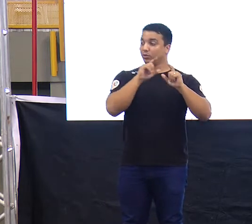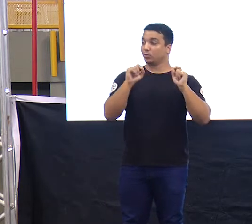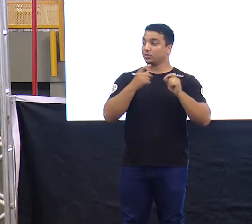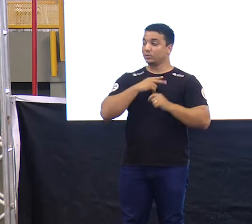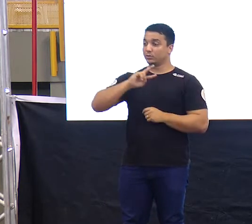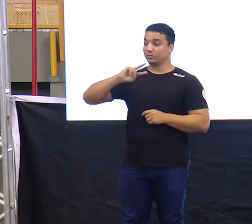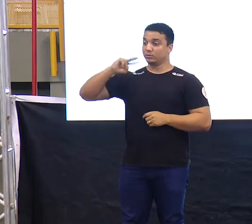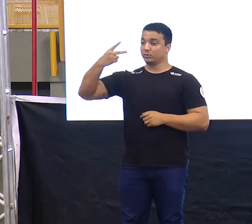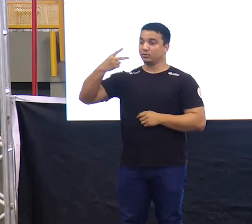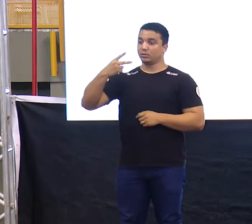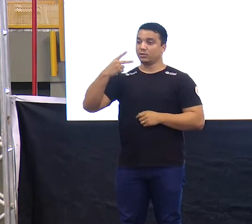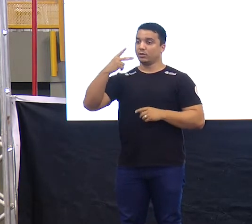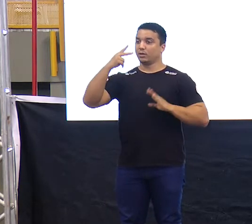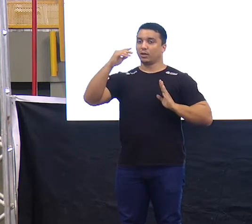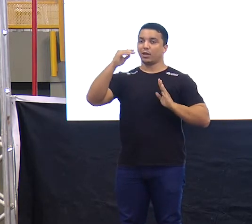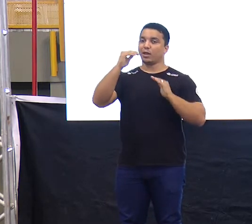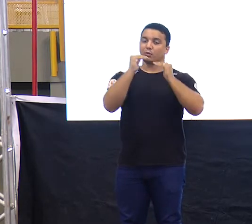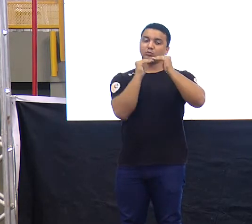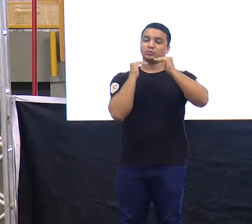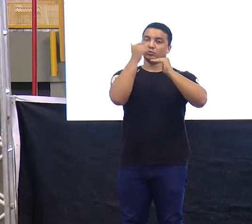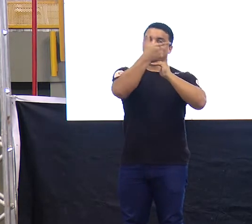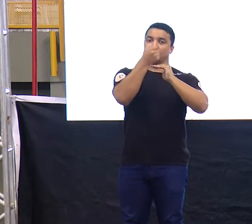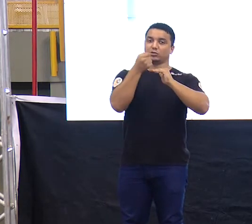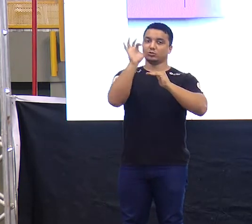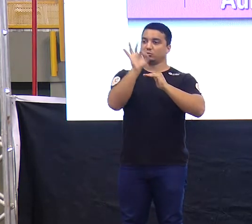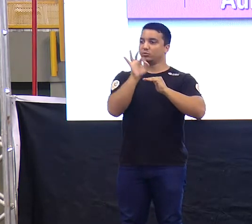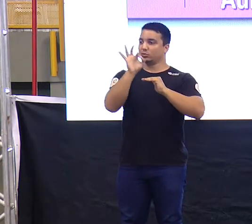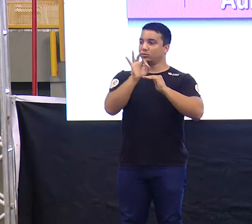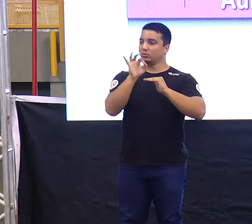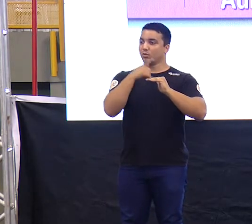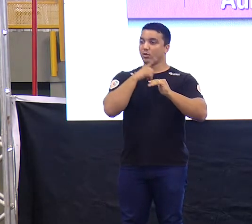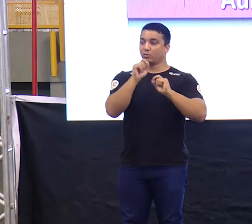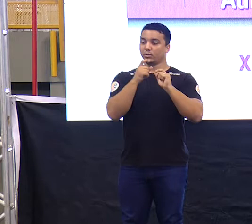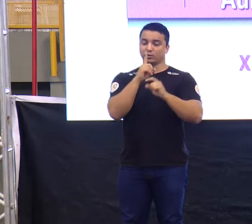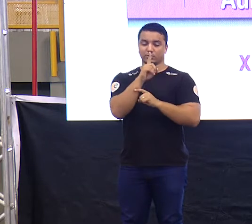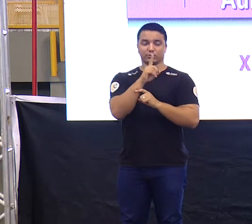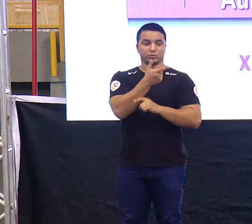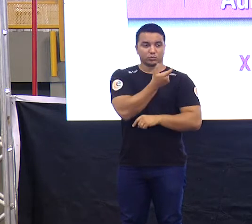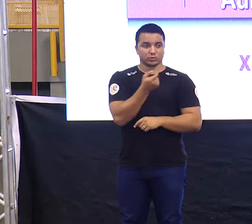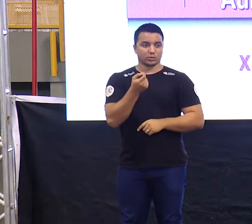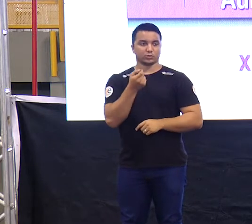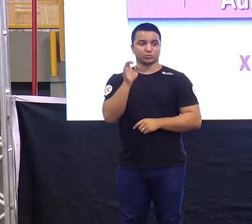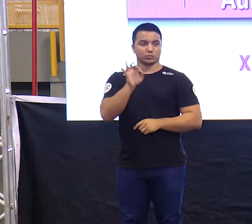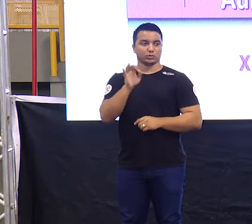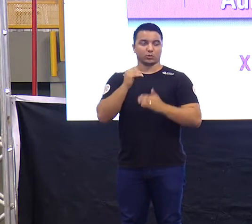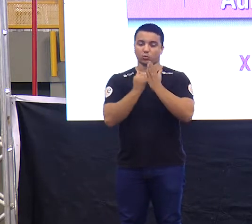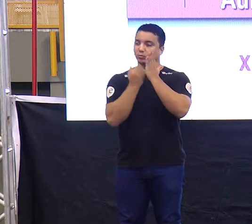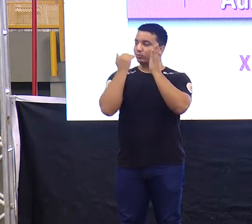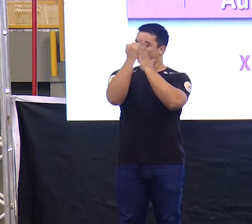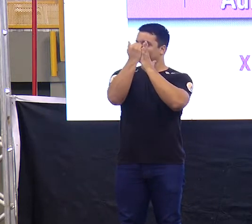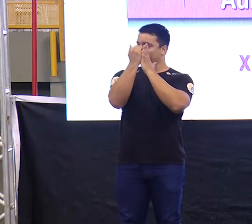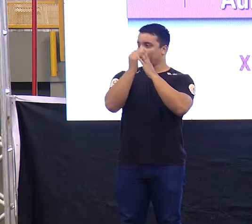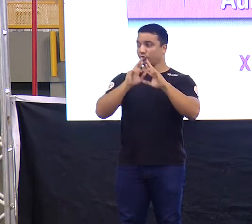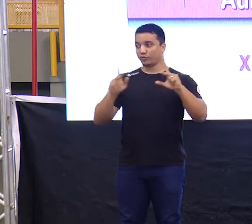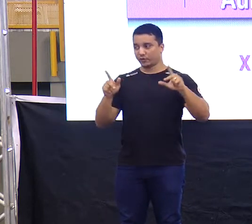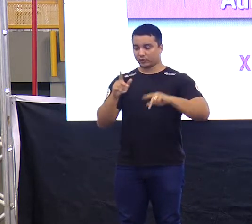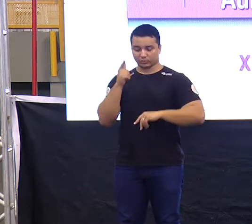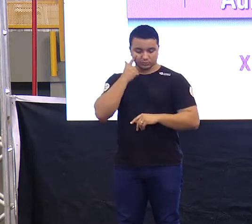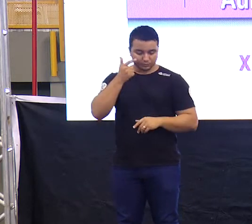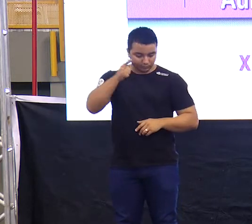é aumentar para 200%. E outra coisa é aumentar 200%. Vou